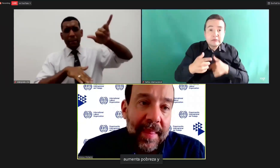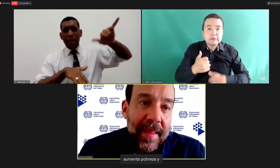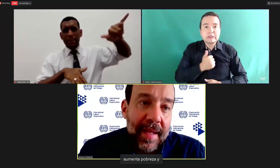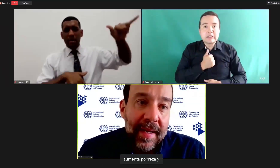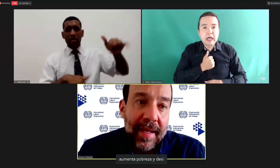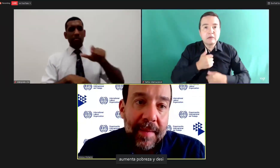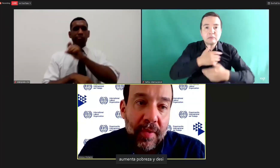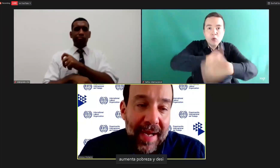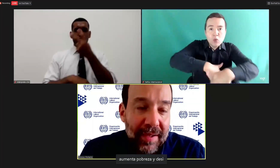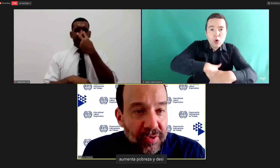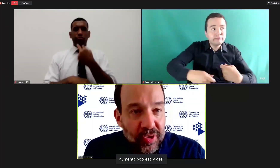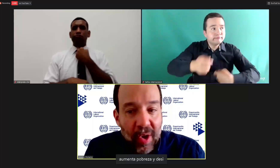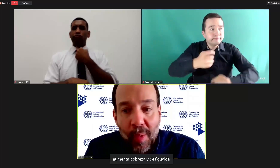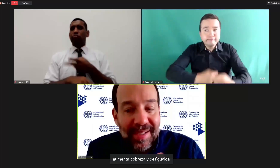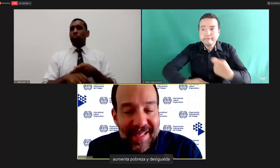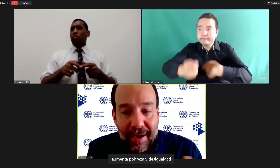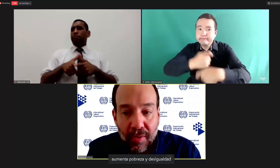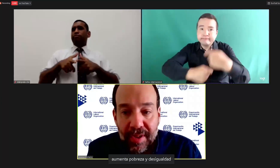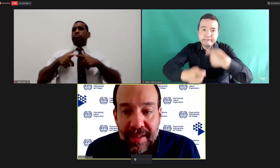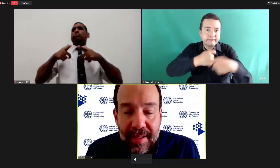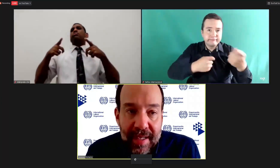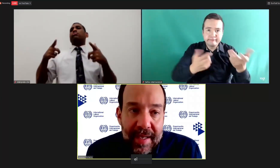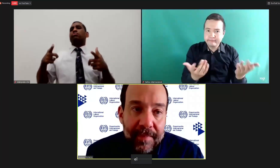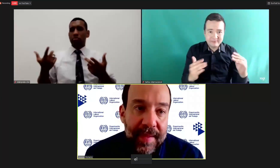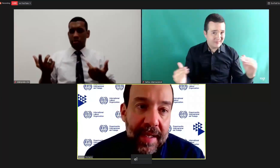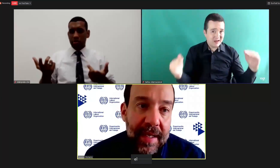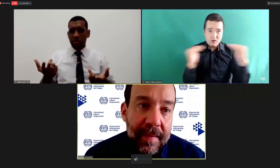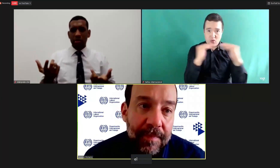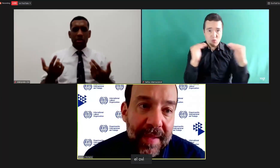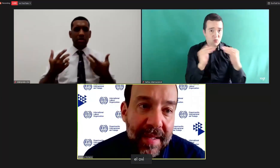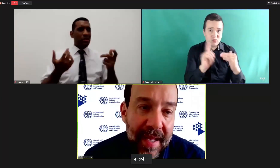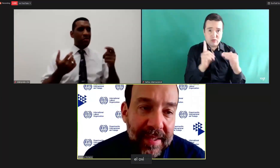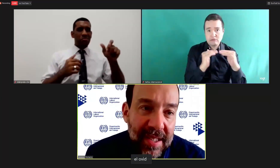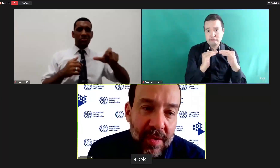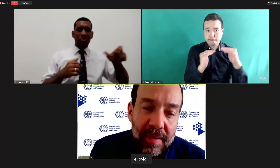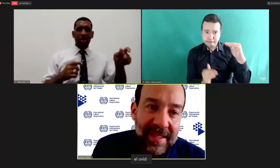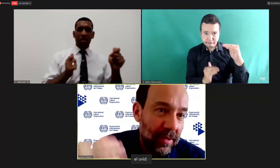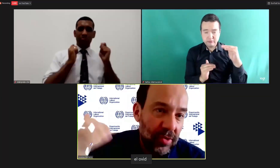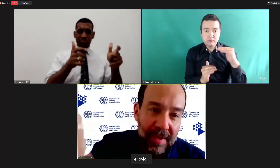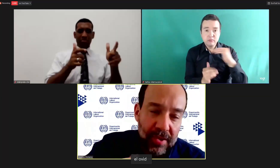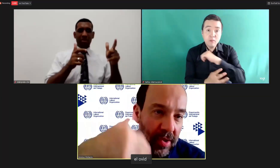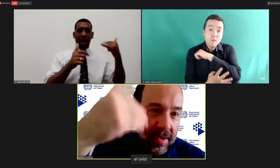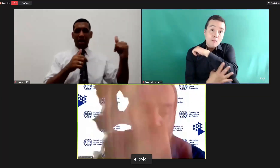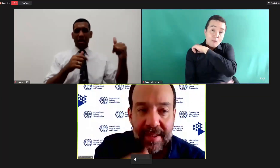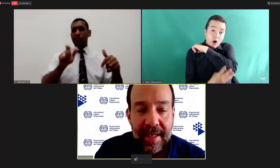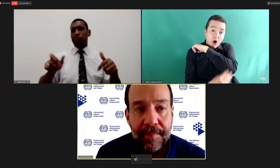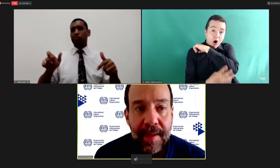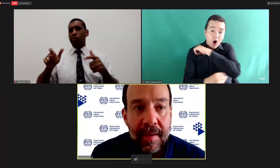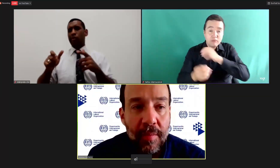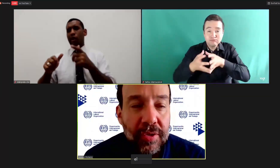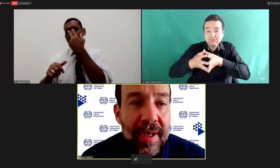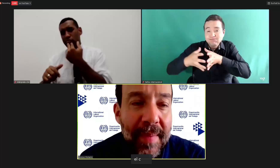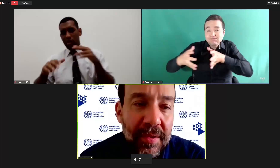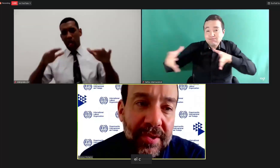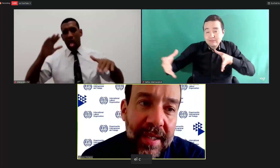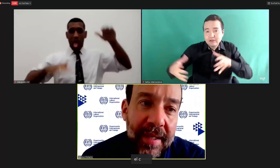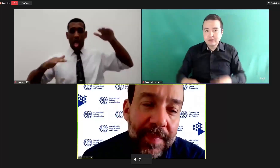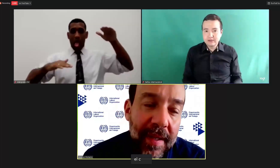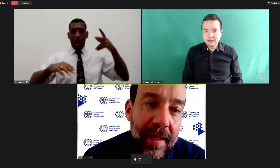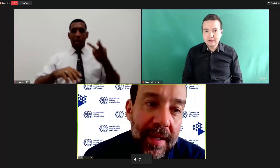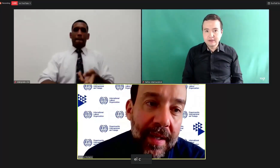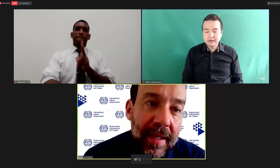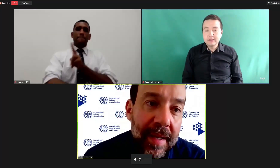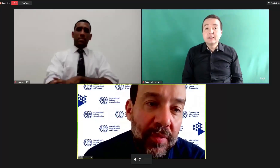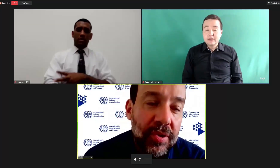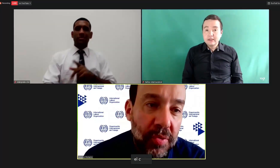COVID, por un lado, funciona como un acelerador de tendencias, ¿no? Hacia la automación, hacia muchos elementos